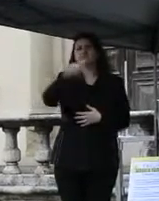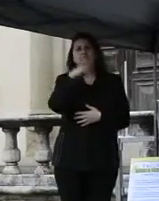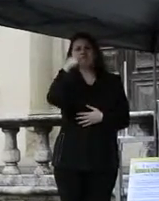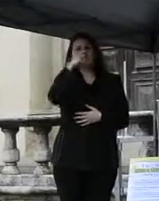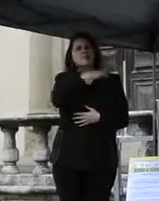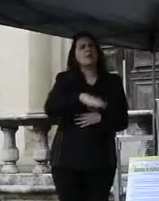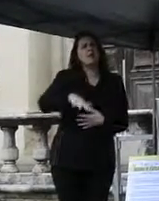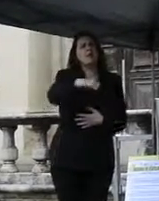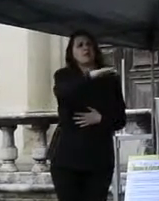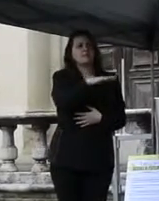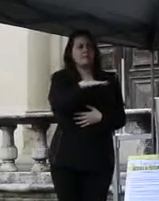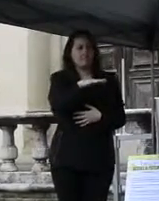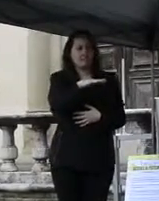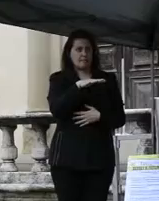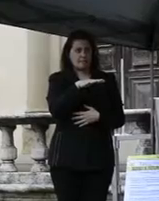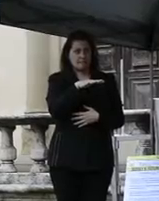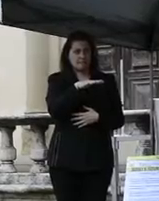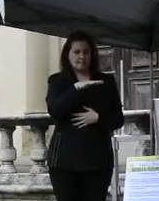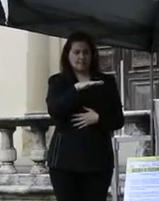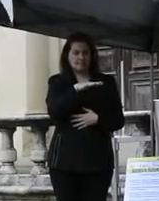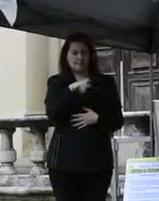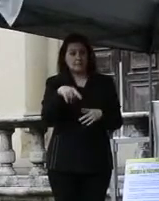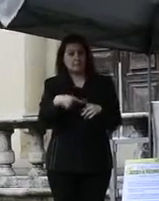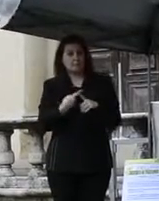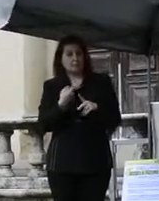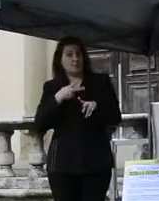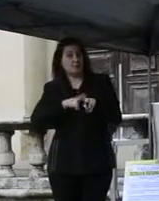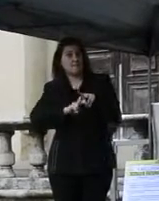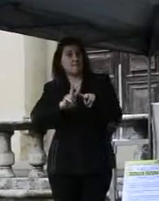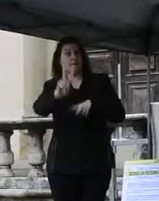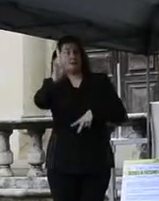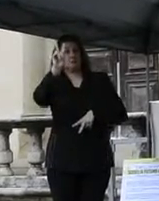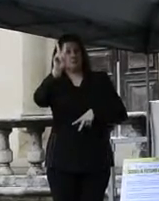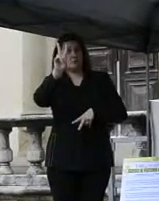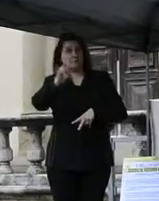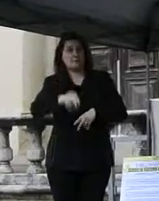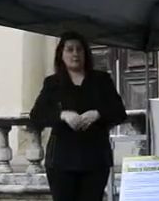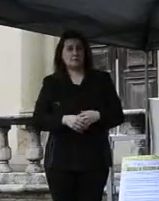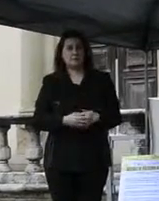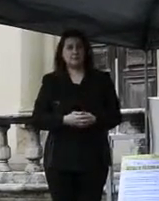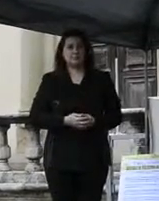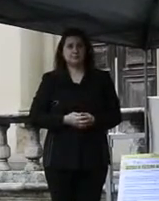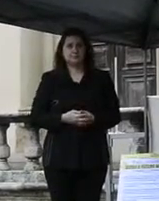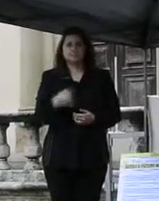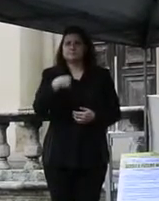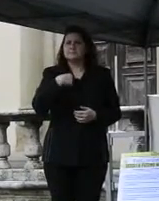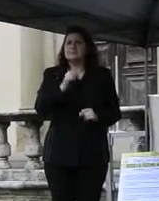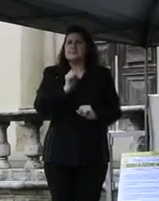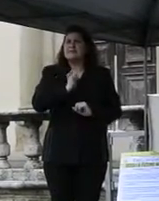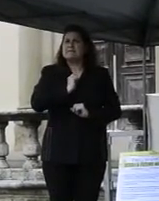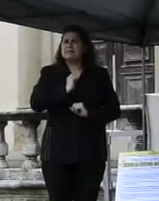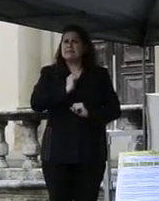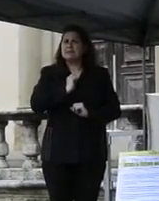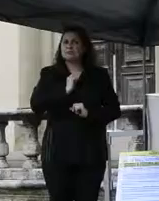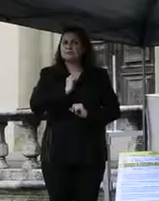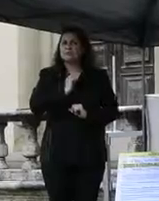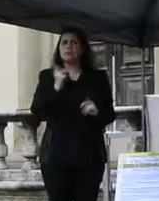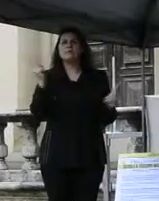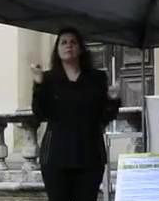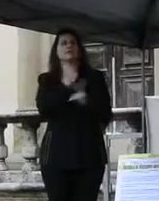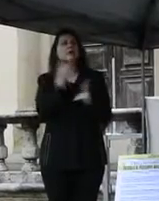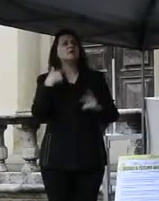livello locale che anche nazionale piuttosto. Io credo che